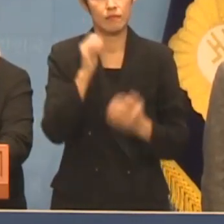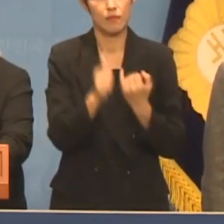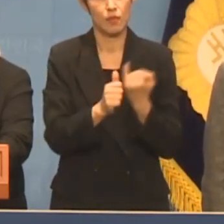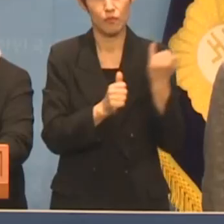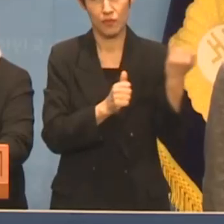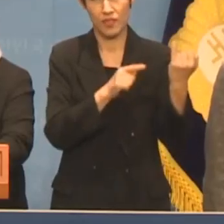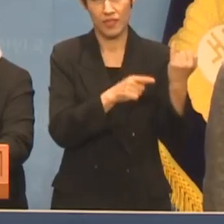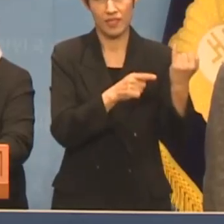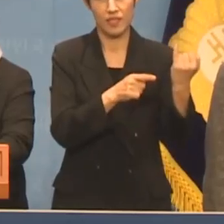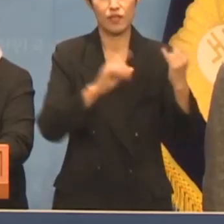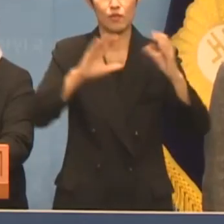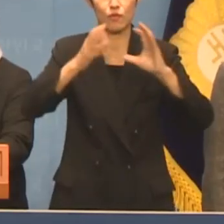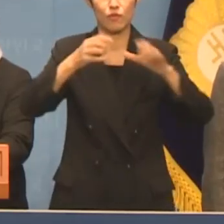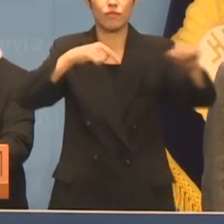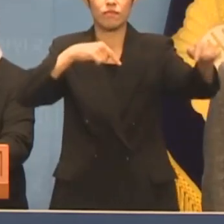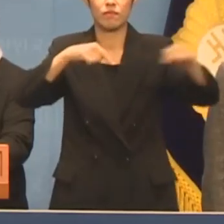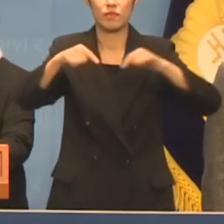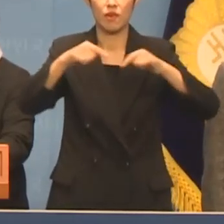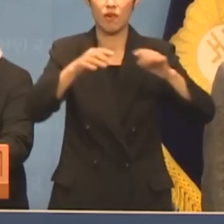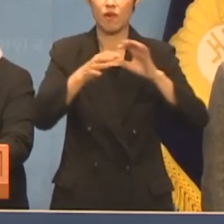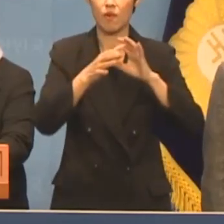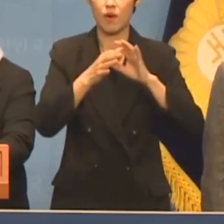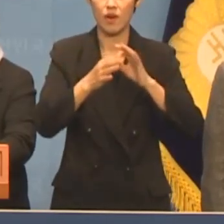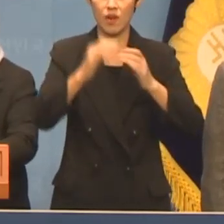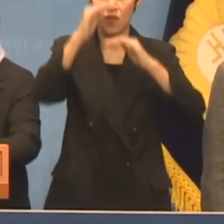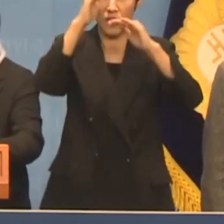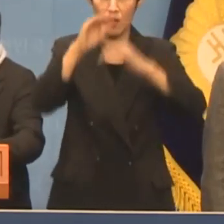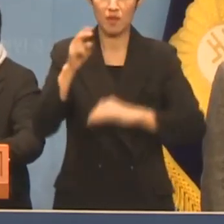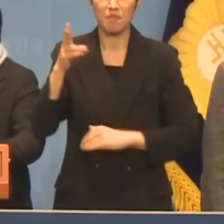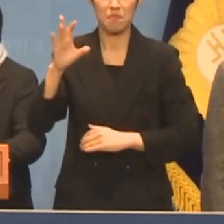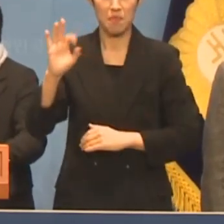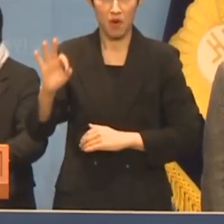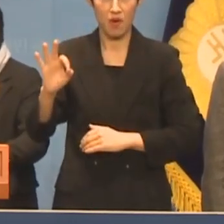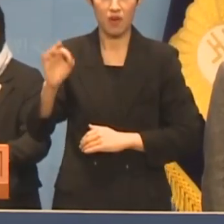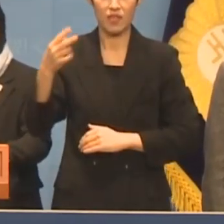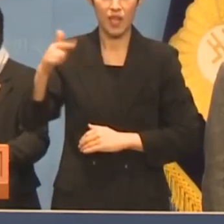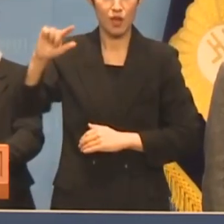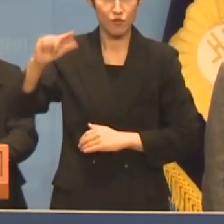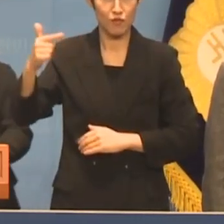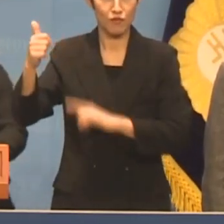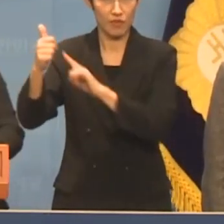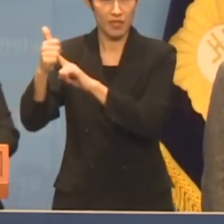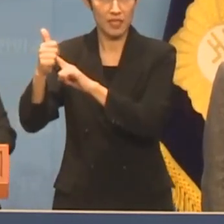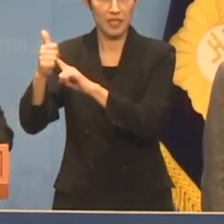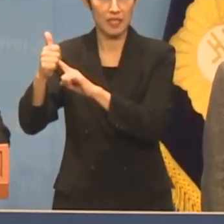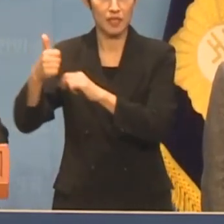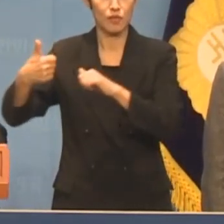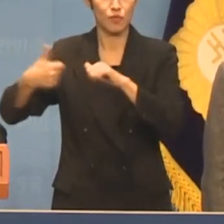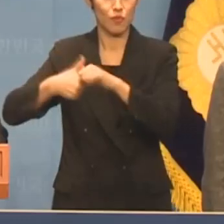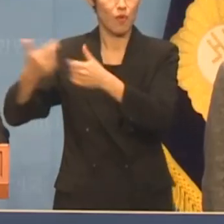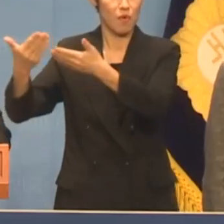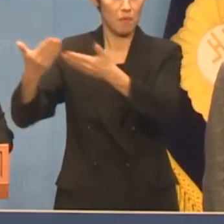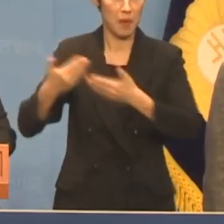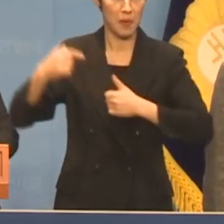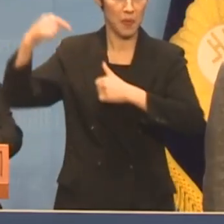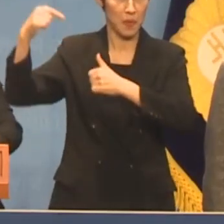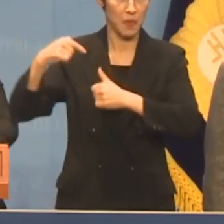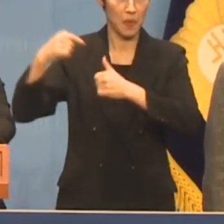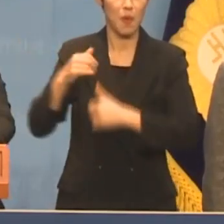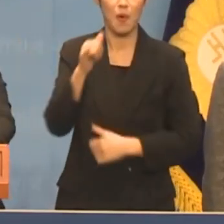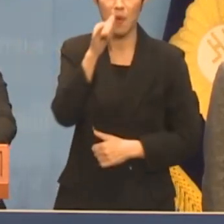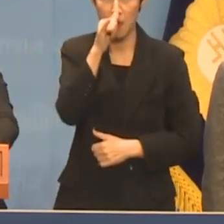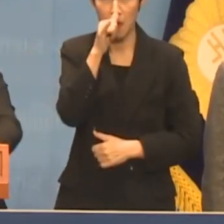김건희는 국정에 관한 이야기들을 명태균을 통해서 내용을 조언받고 지시받고